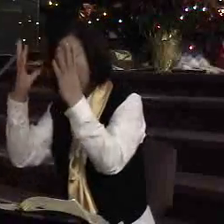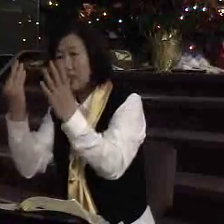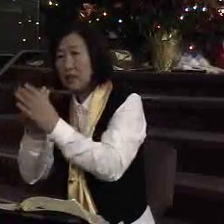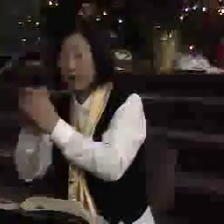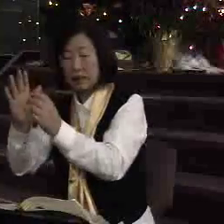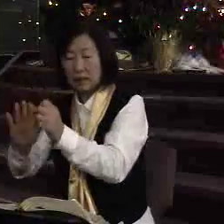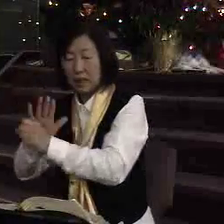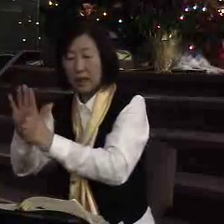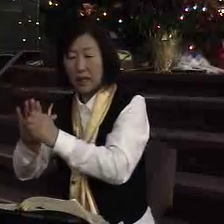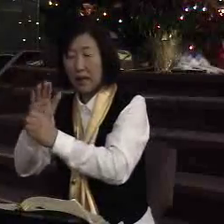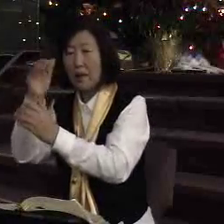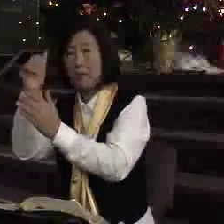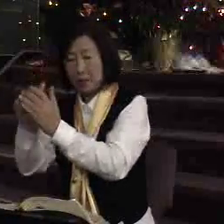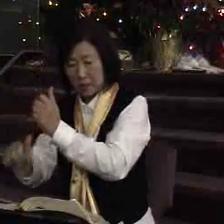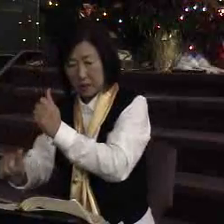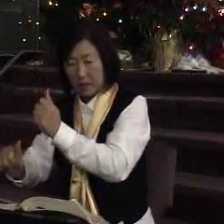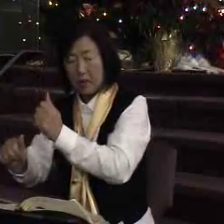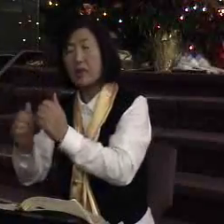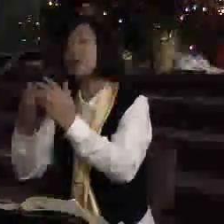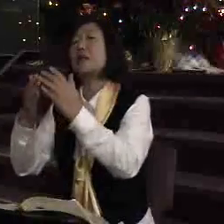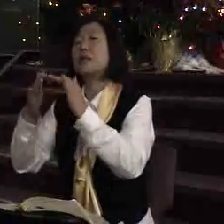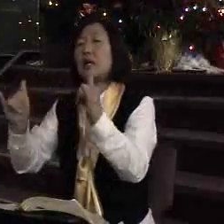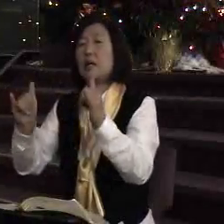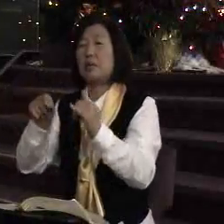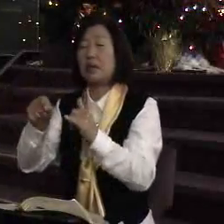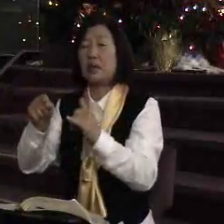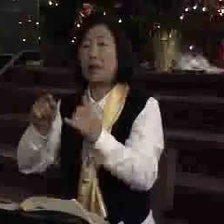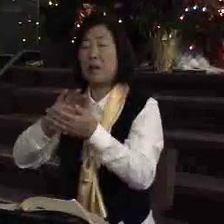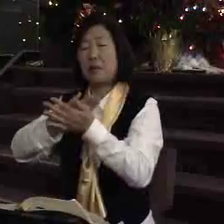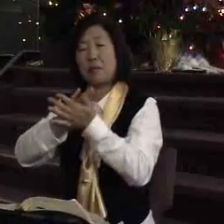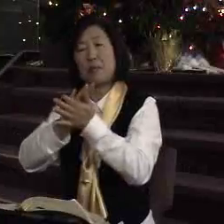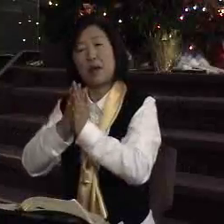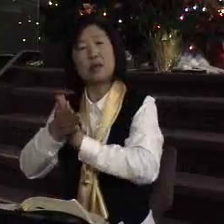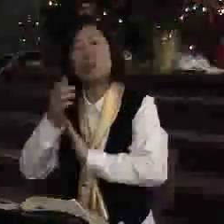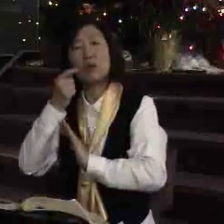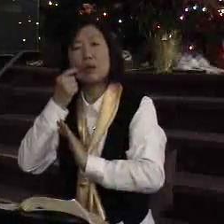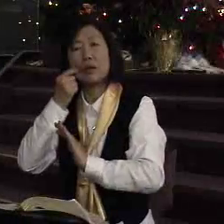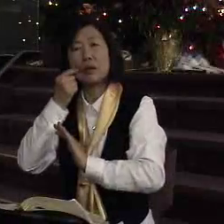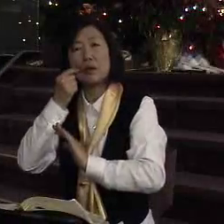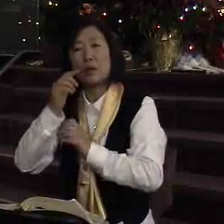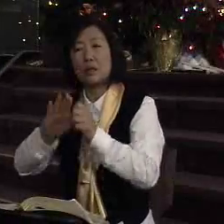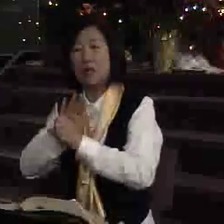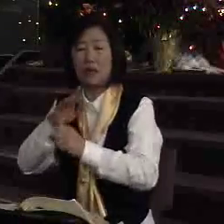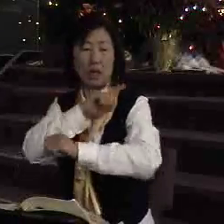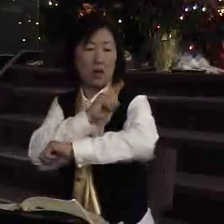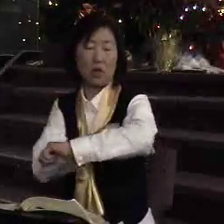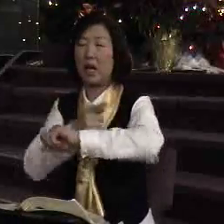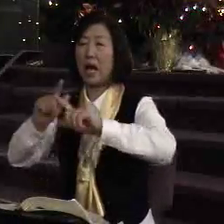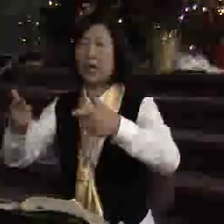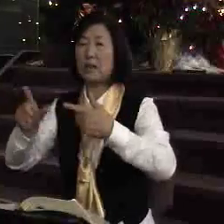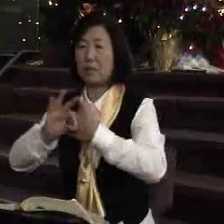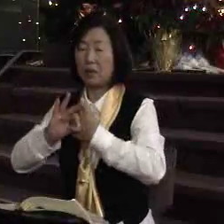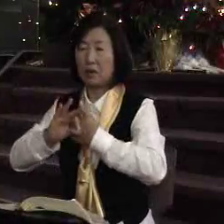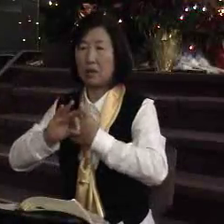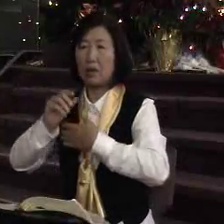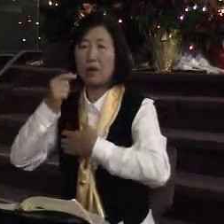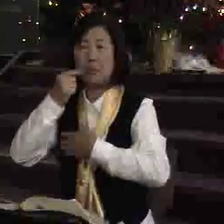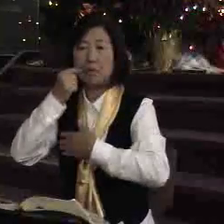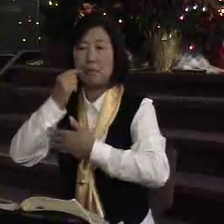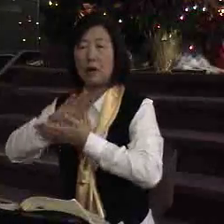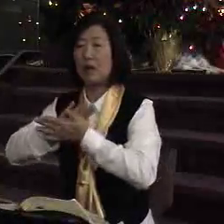완전한 사랑에 빠졌구나. 여러분 사람이 이렇게 못 변합니다. 사랑의 능력이 아니면 위력이 아니면 못 변해요.